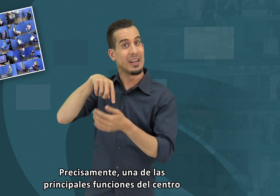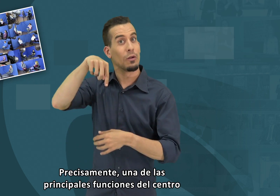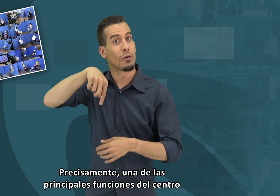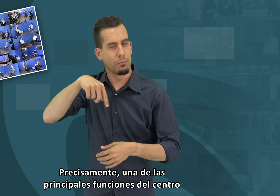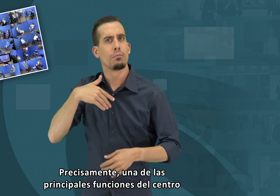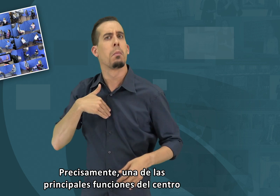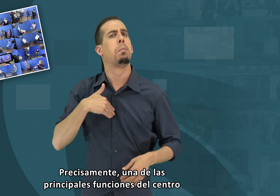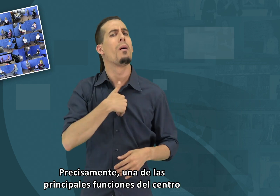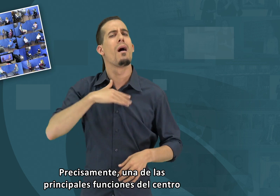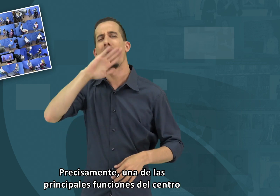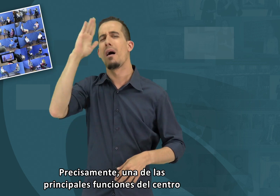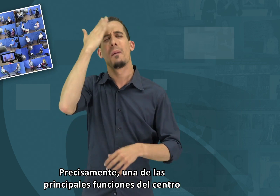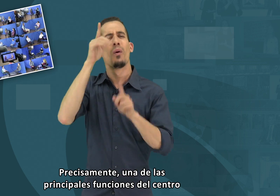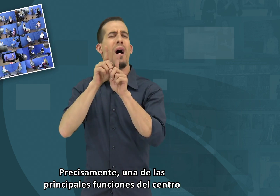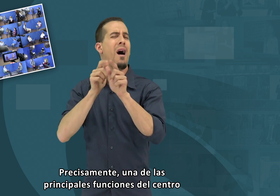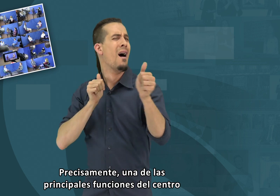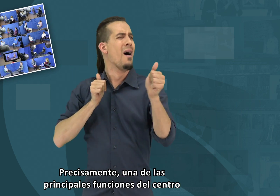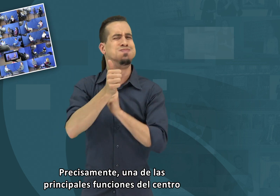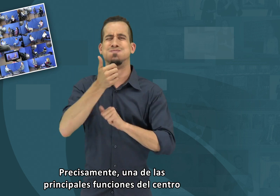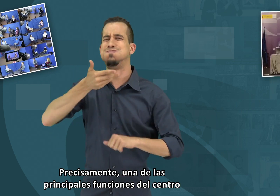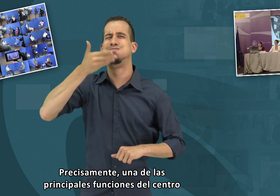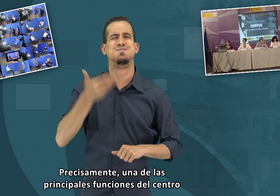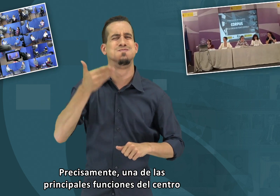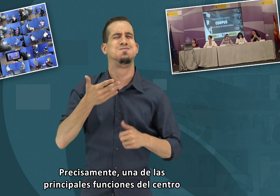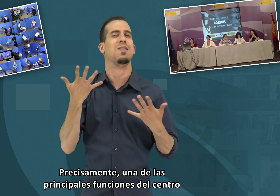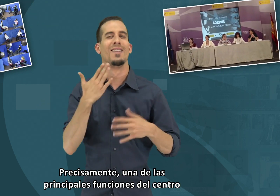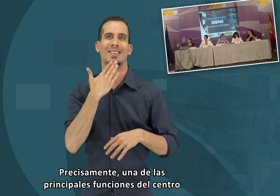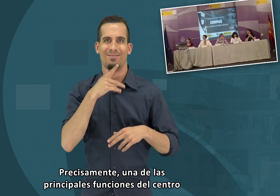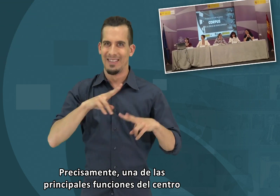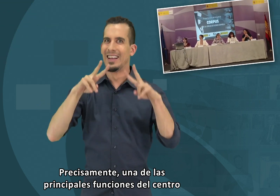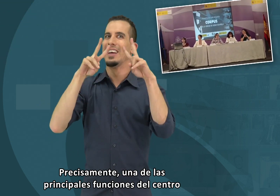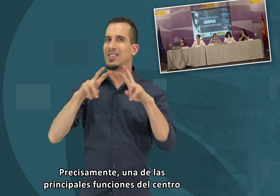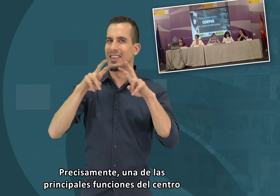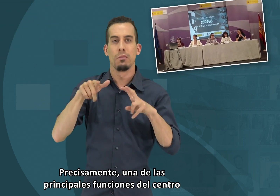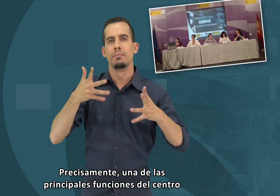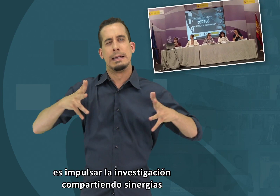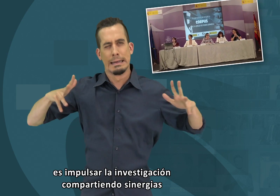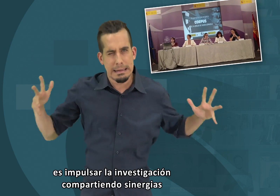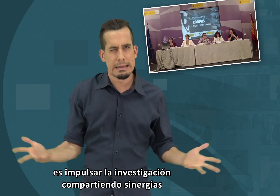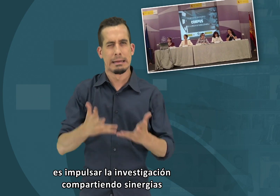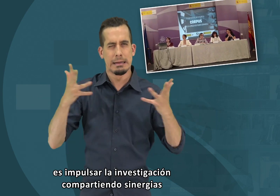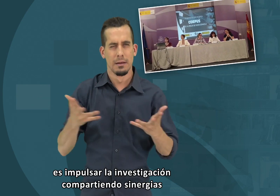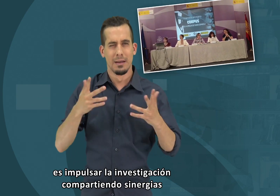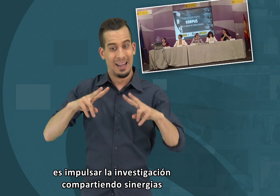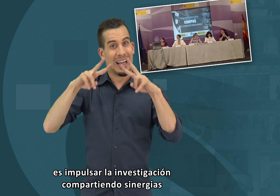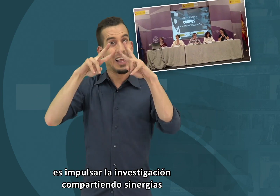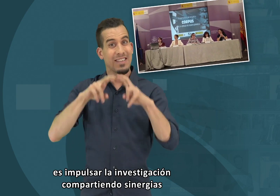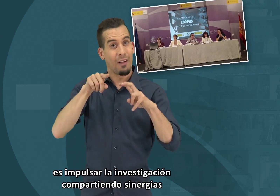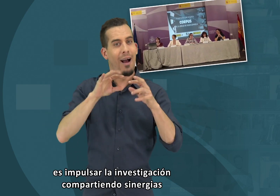signos. Precisamente, una de las principales funciones del centro es impulsar la